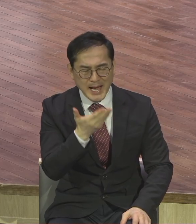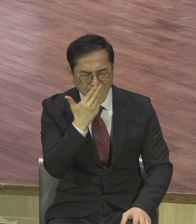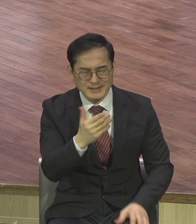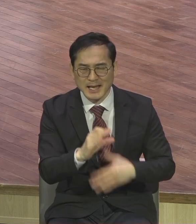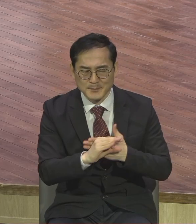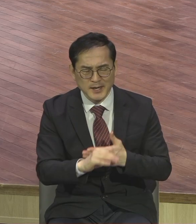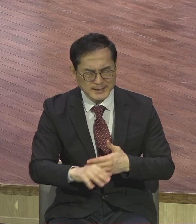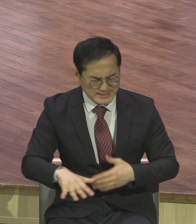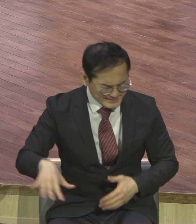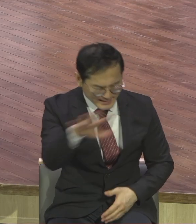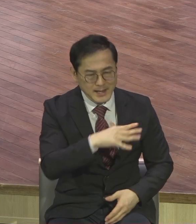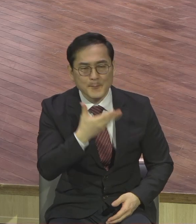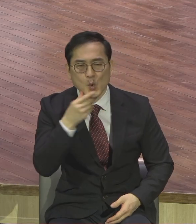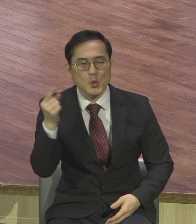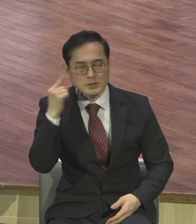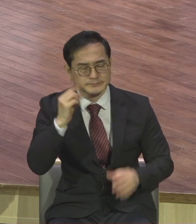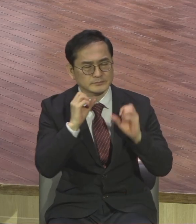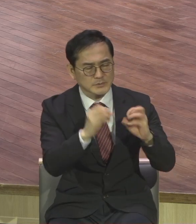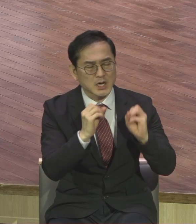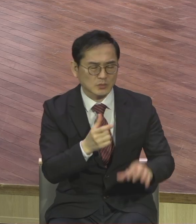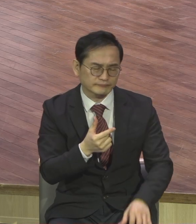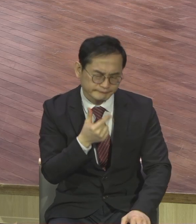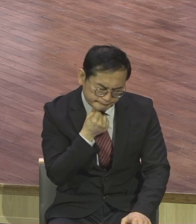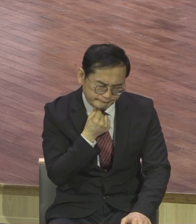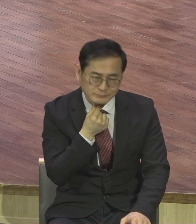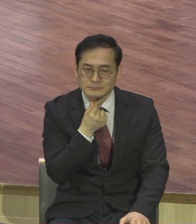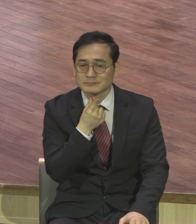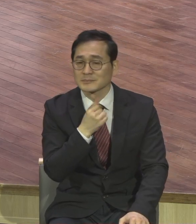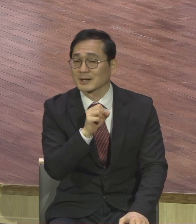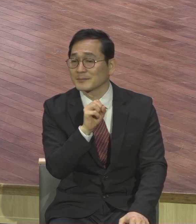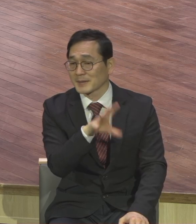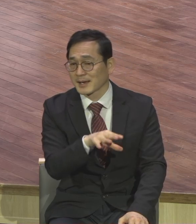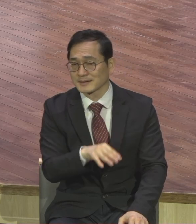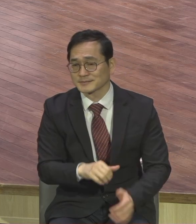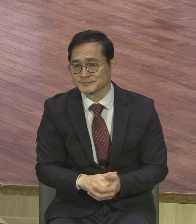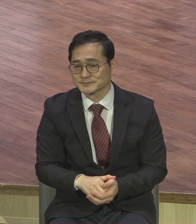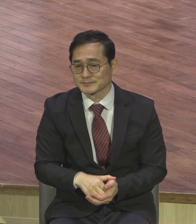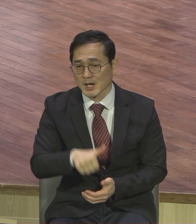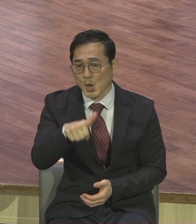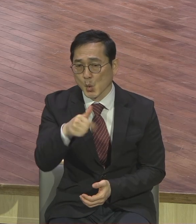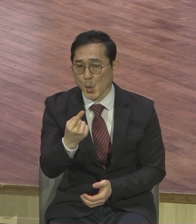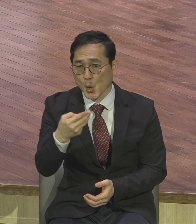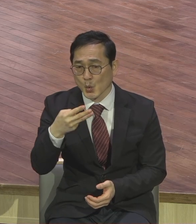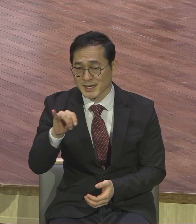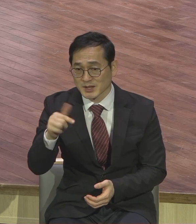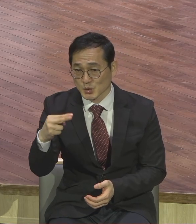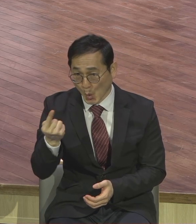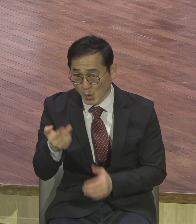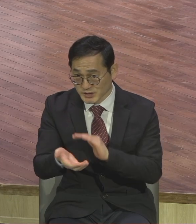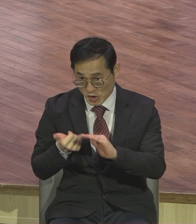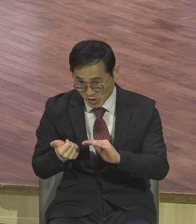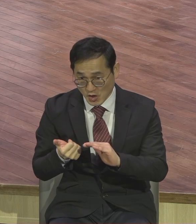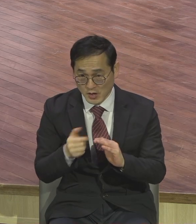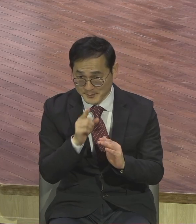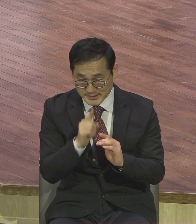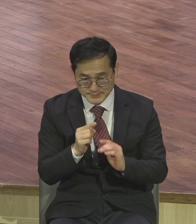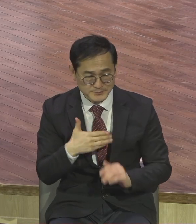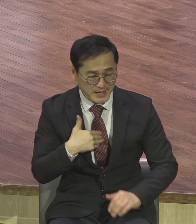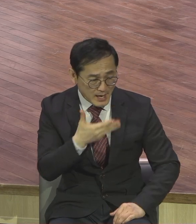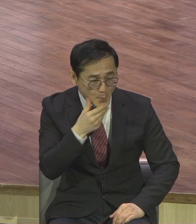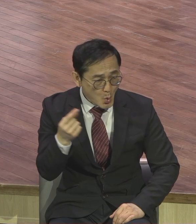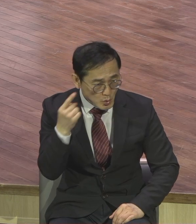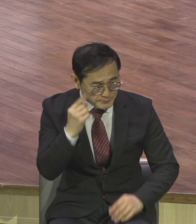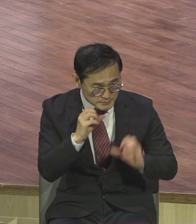대로 내가 복음을 증거를 해야 한다. 고린도전서 9장 16절에 보면 이렇게 고백합니다. 내가 복음을